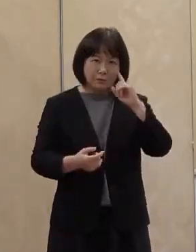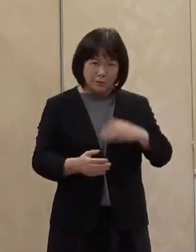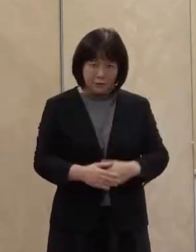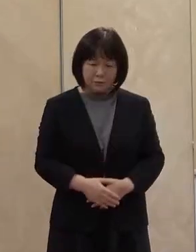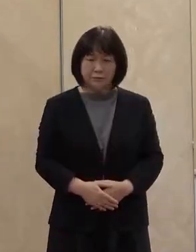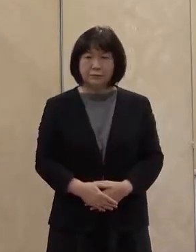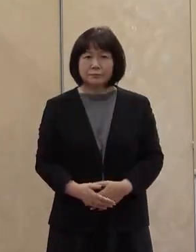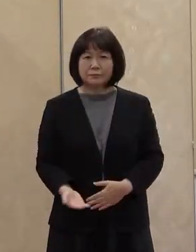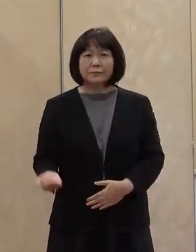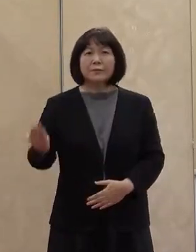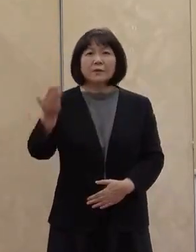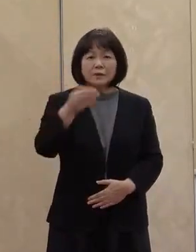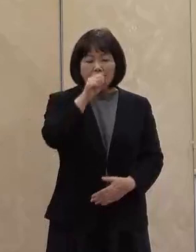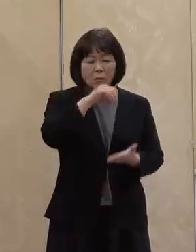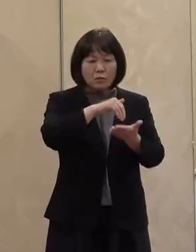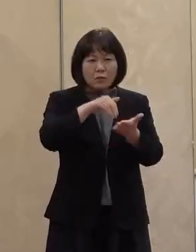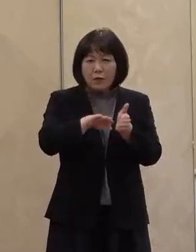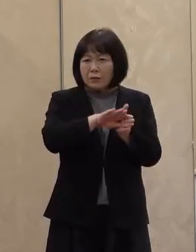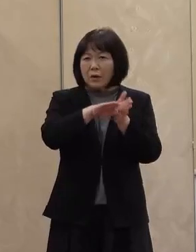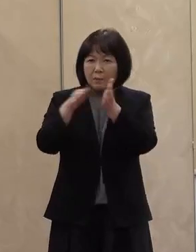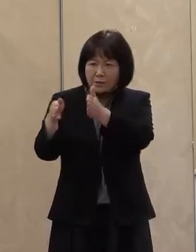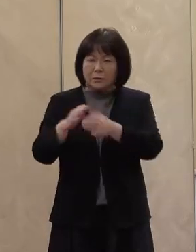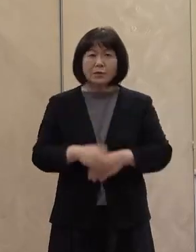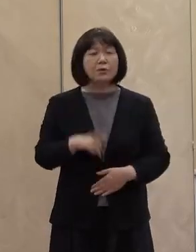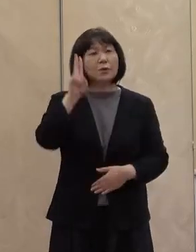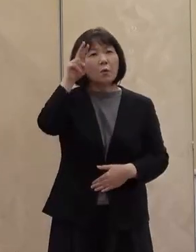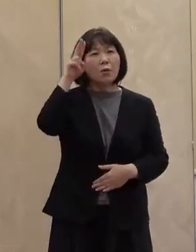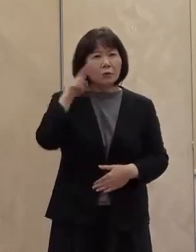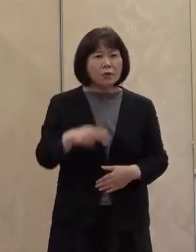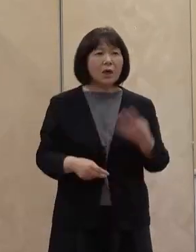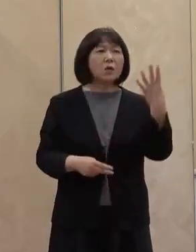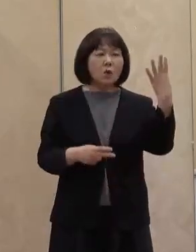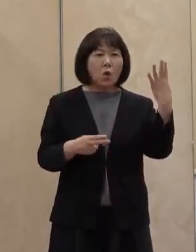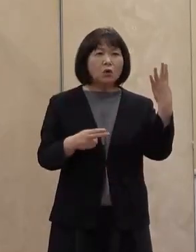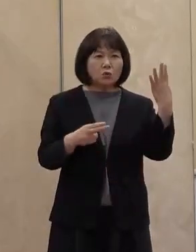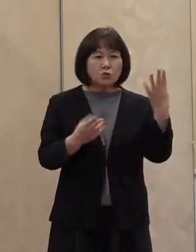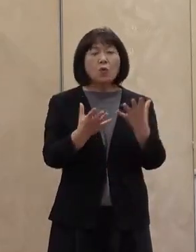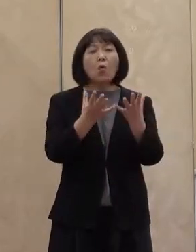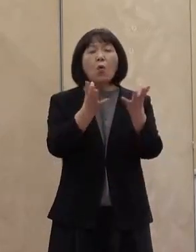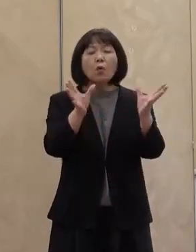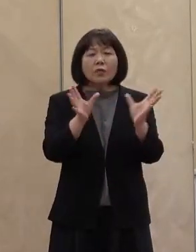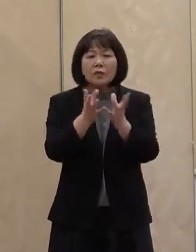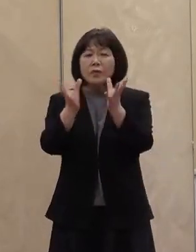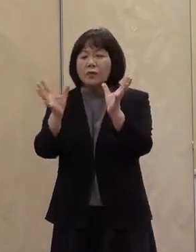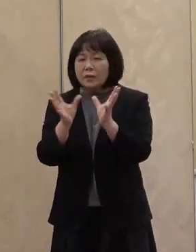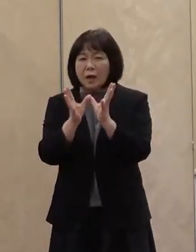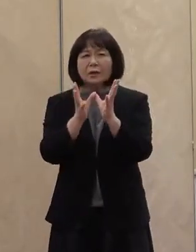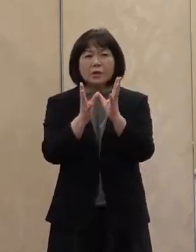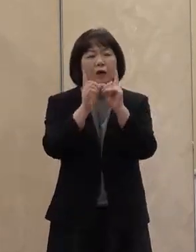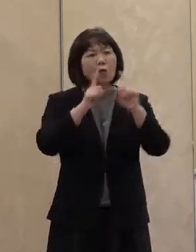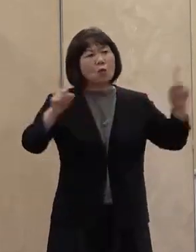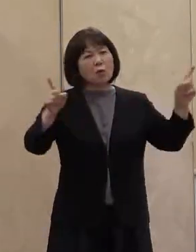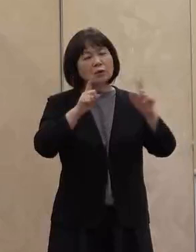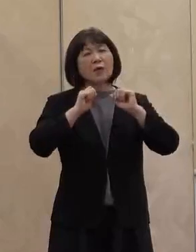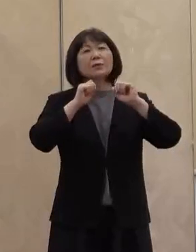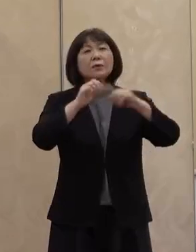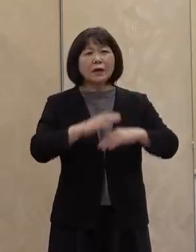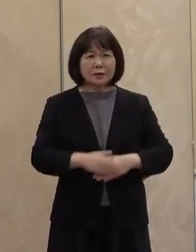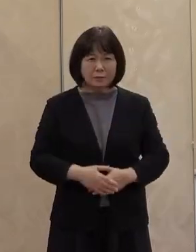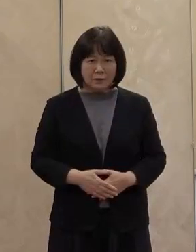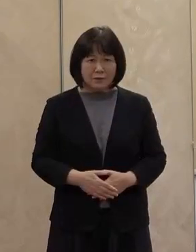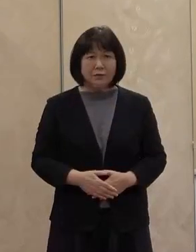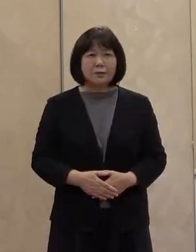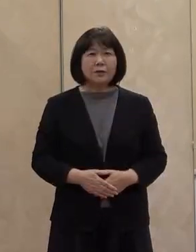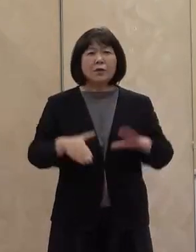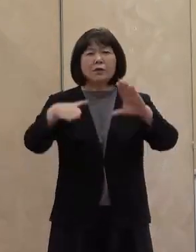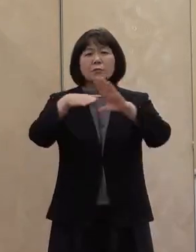で最後、これは予算とはまた別です。大阪の4大オーケストラの名曲コンサートを開催をいたします。新型コロナウイルスの状況